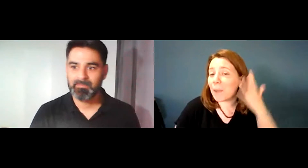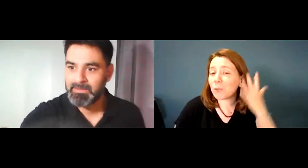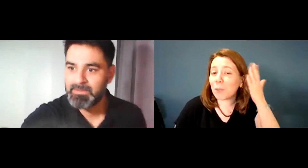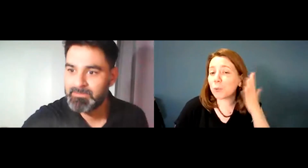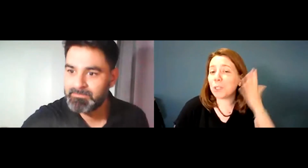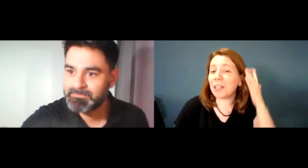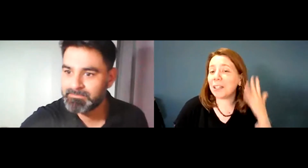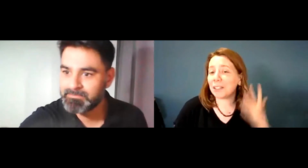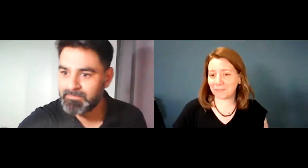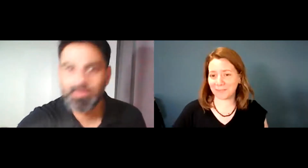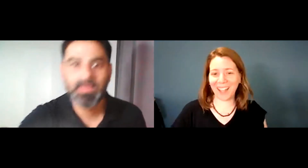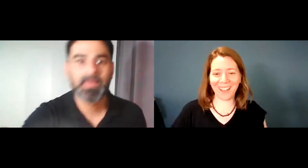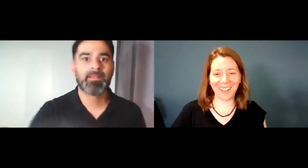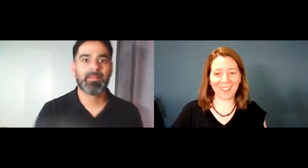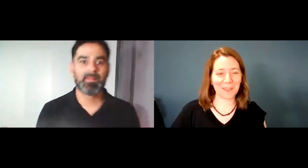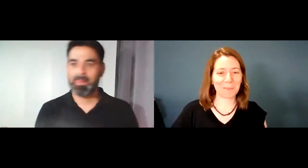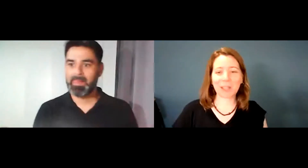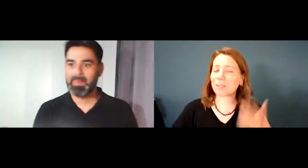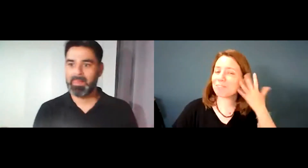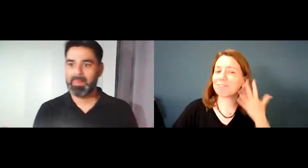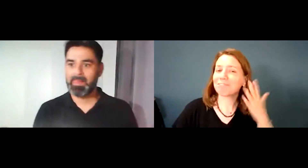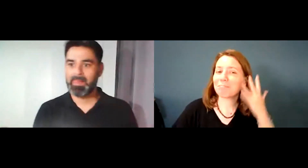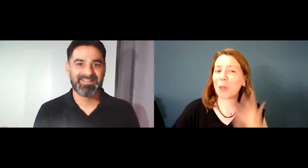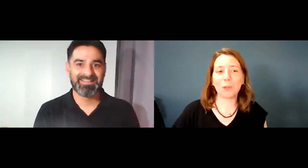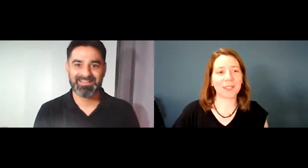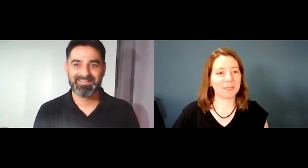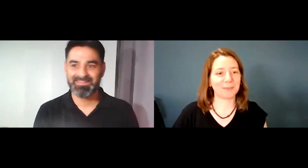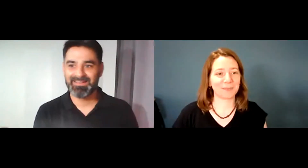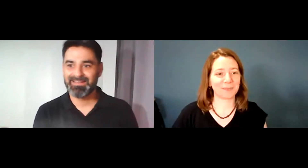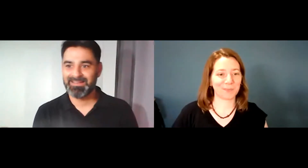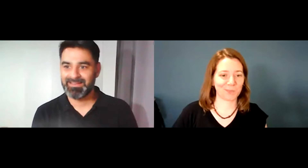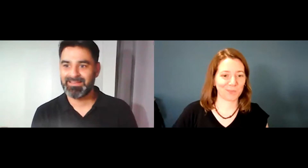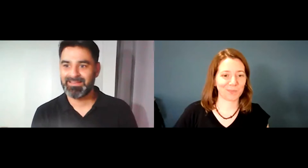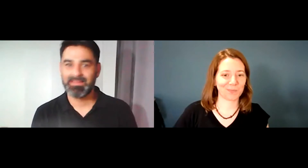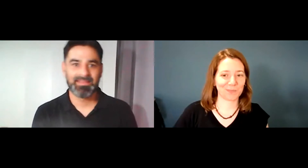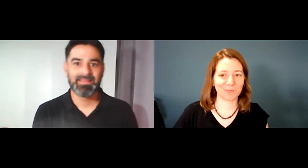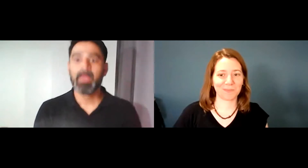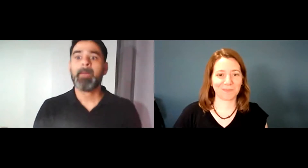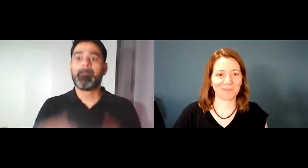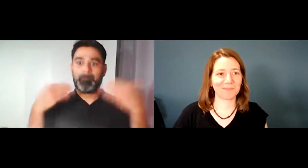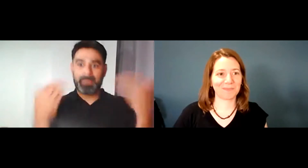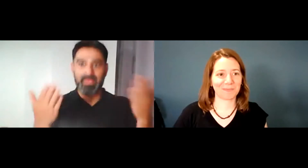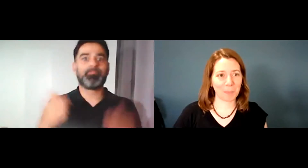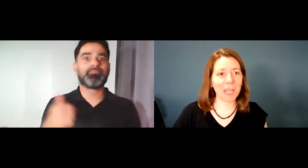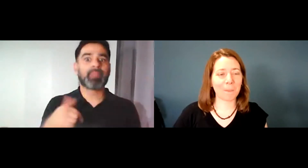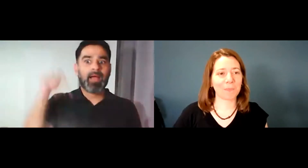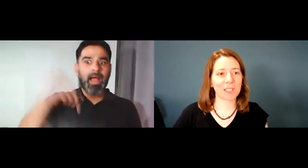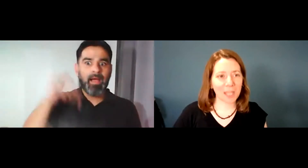más sutil. más dulce. Bien,